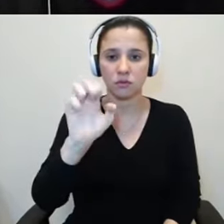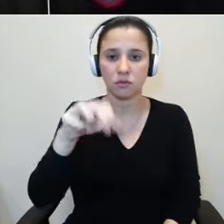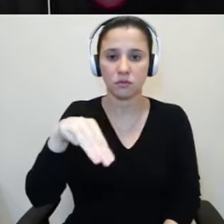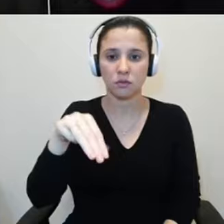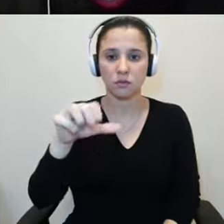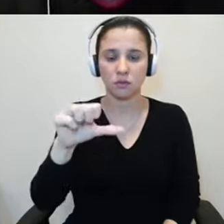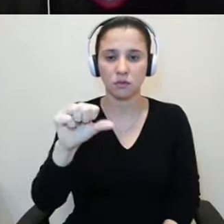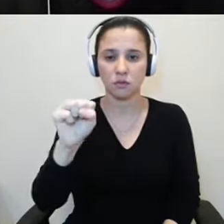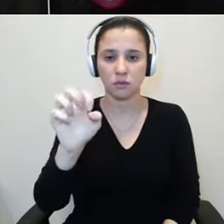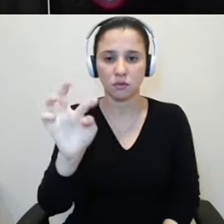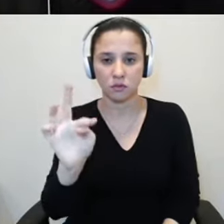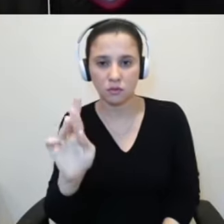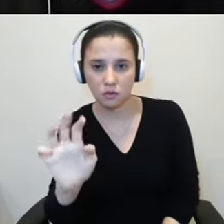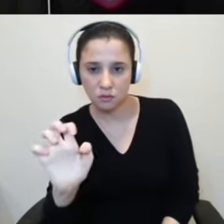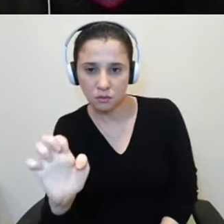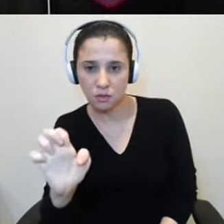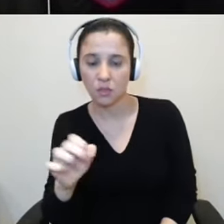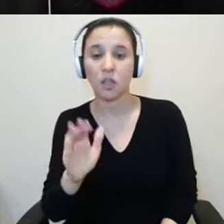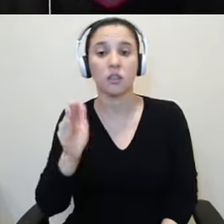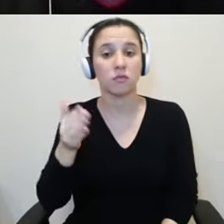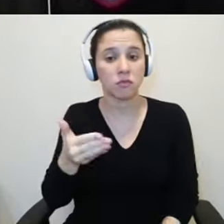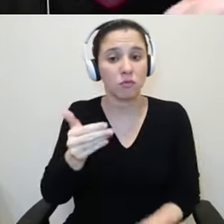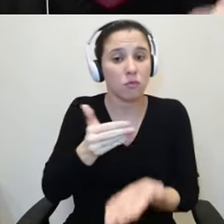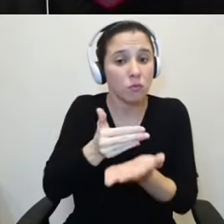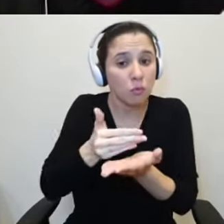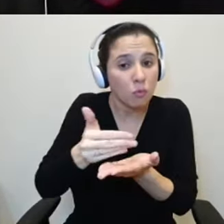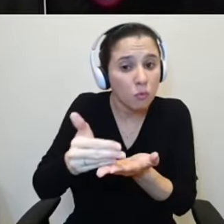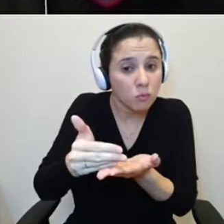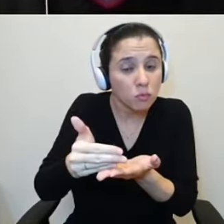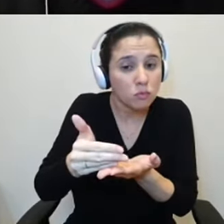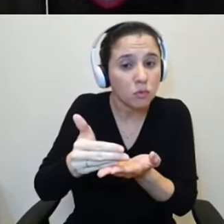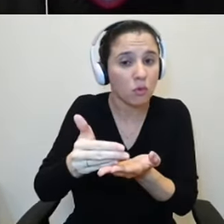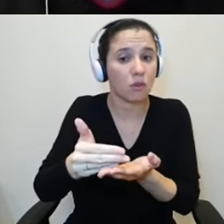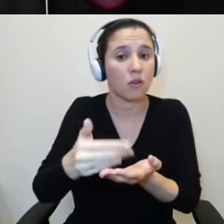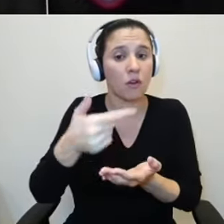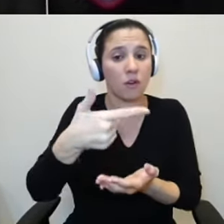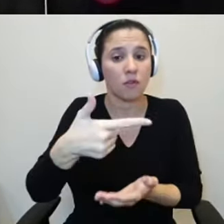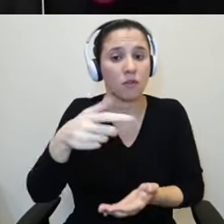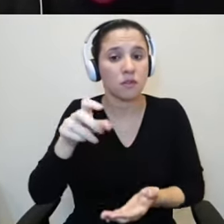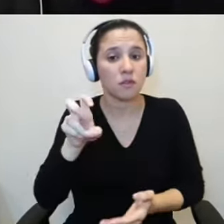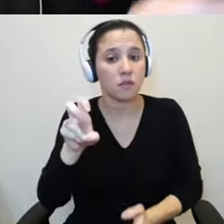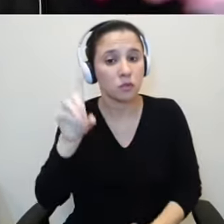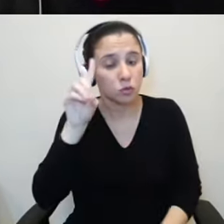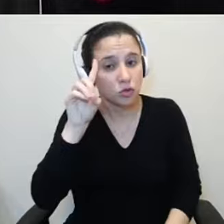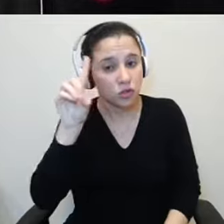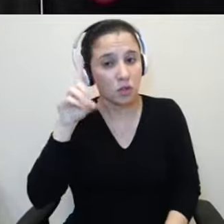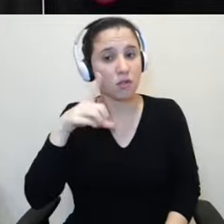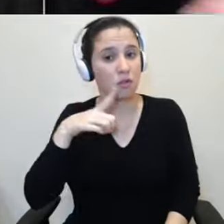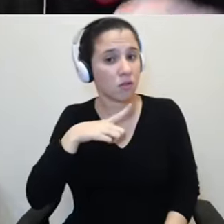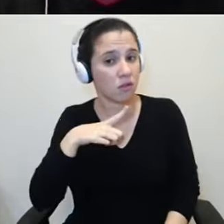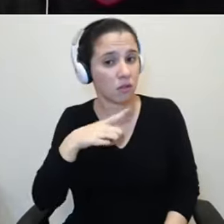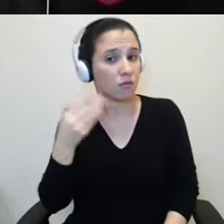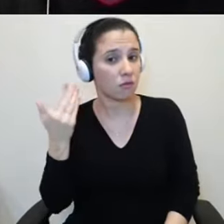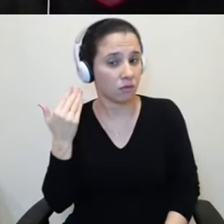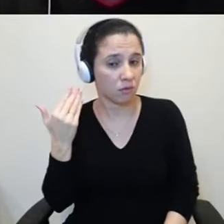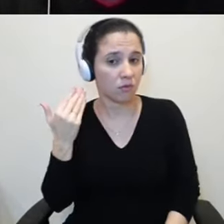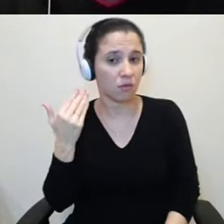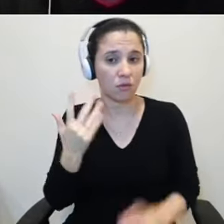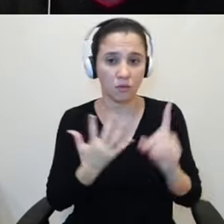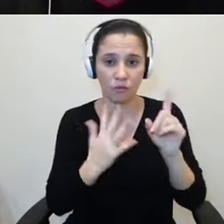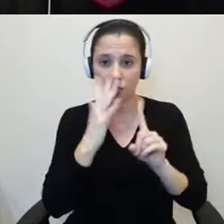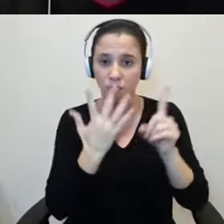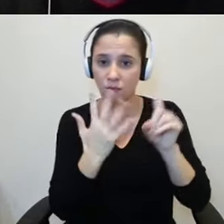já executadas no primeiro semestre. Então, a gente já tem essa quantidade e nós voltaríamos agora com